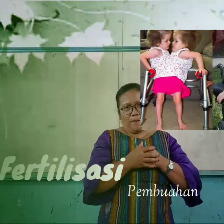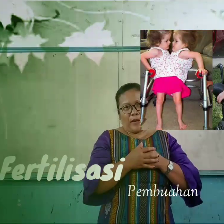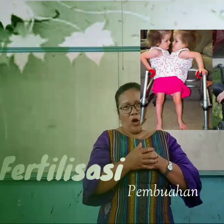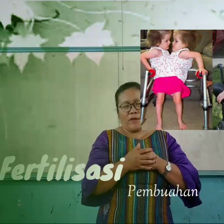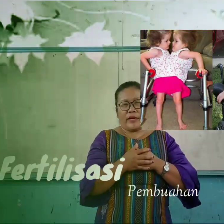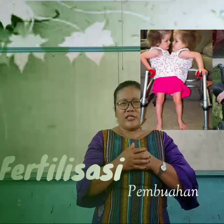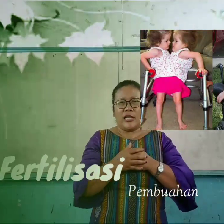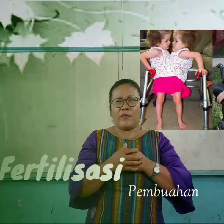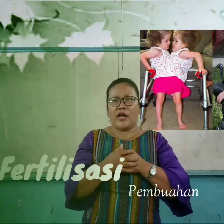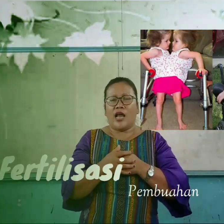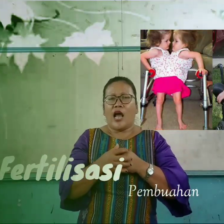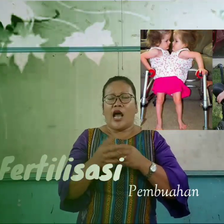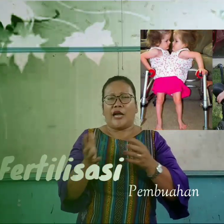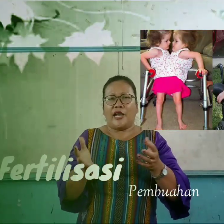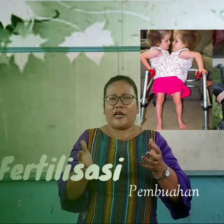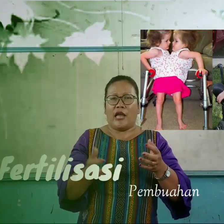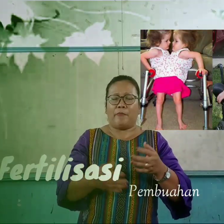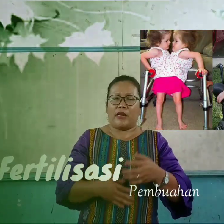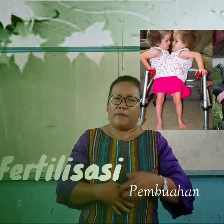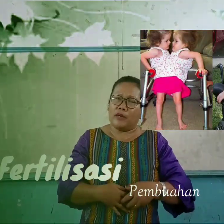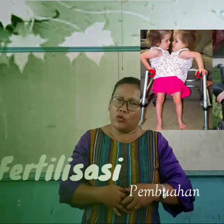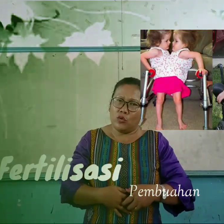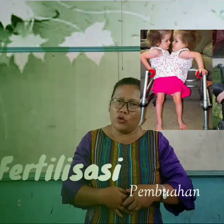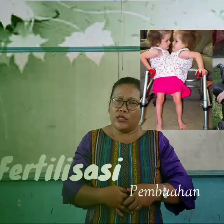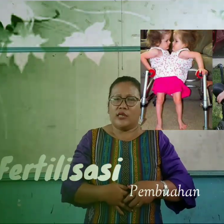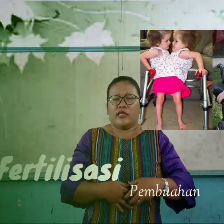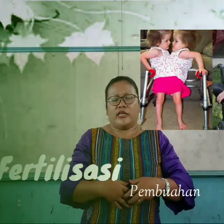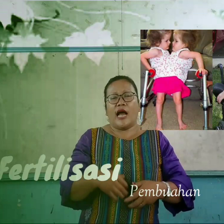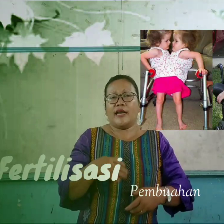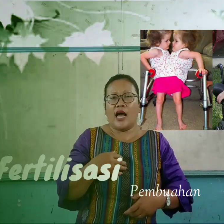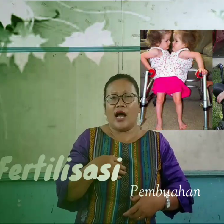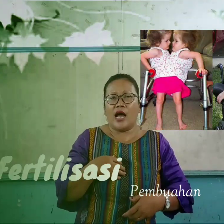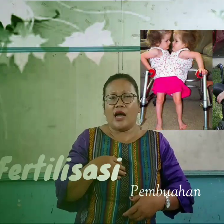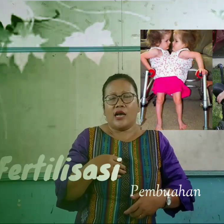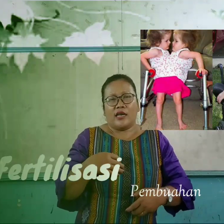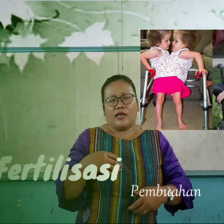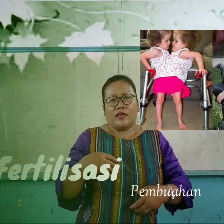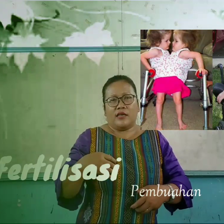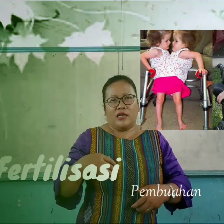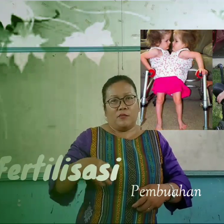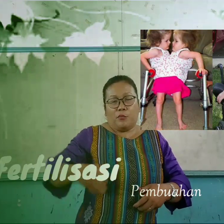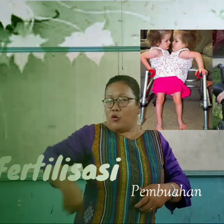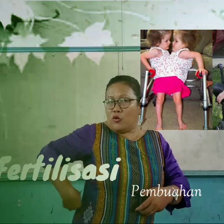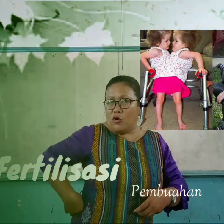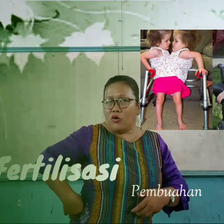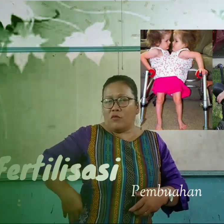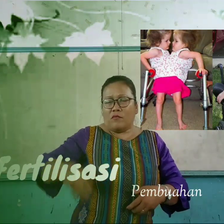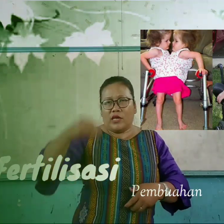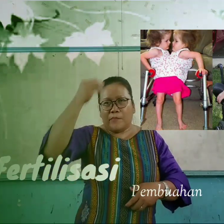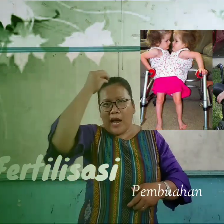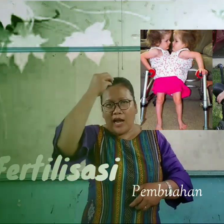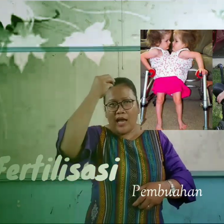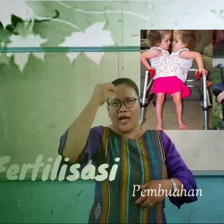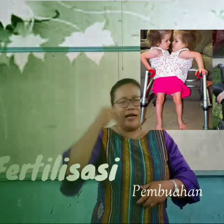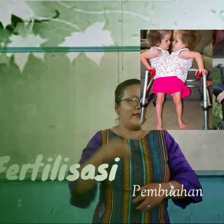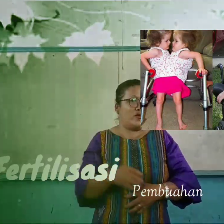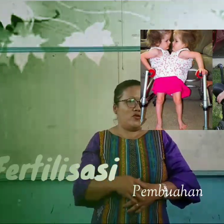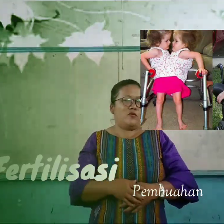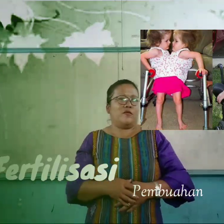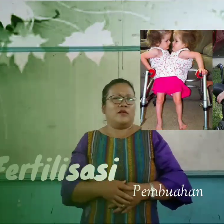Kalau kembar siam kan ada yang dempet di perut, di dada, di punggung, di kepala.